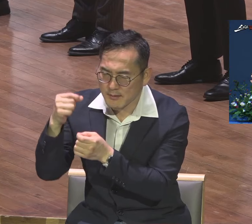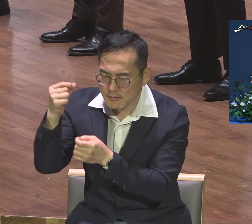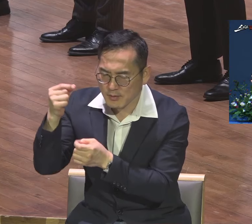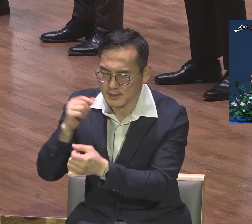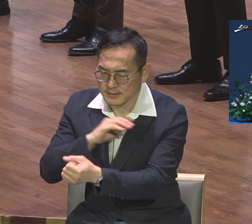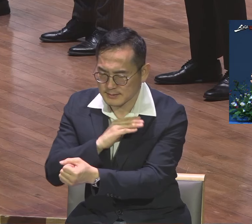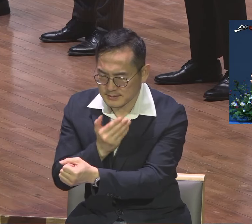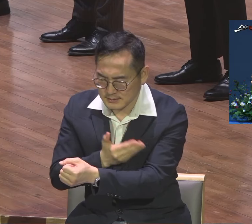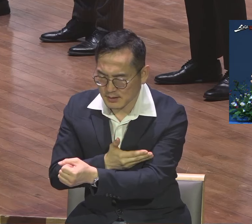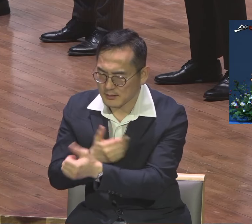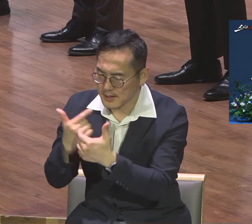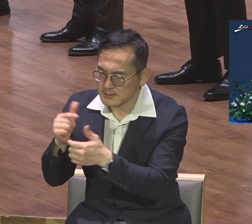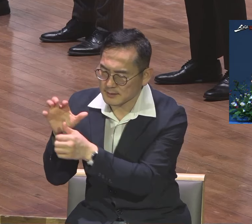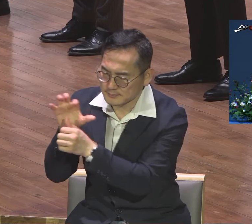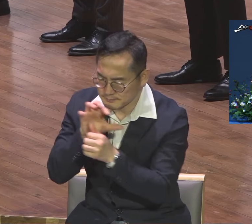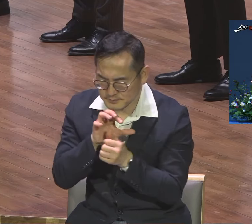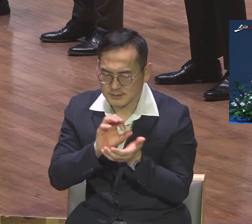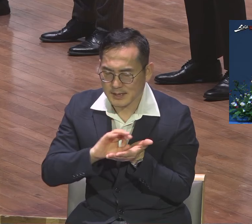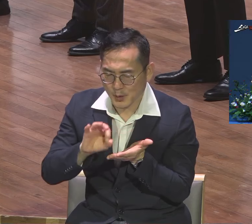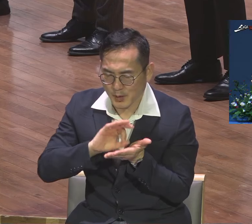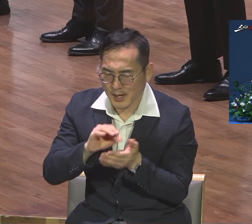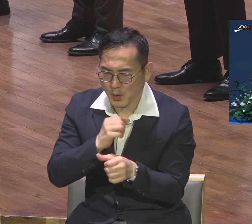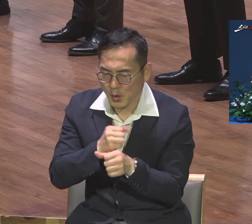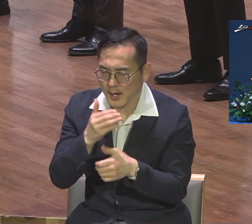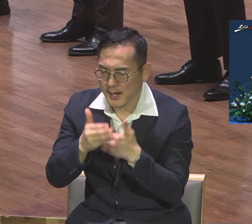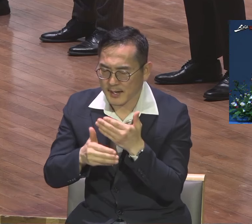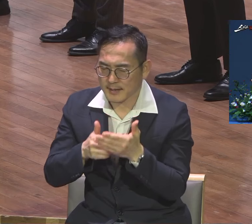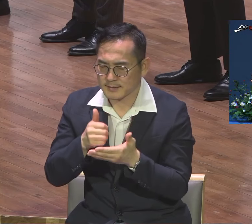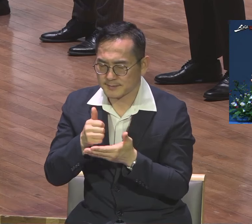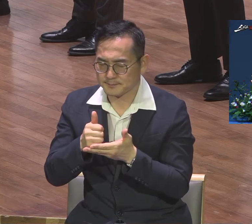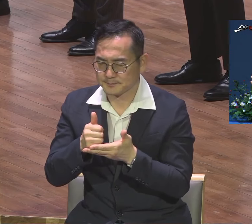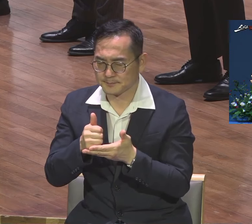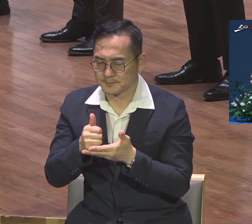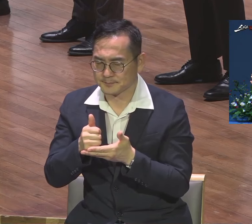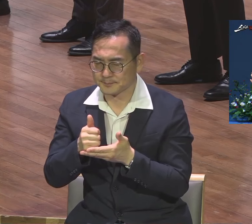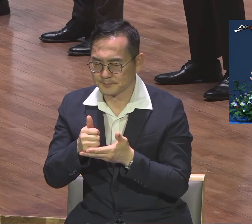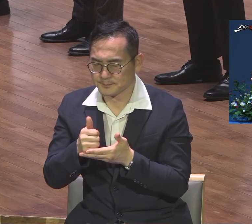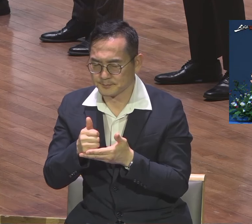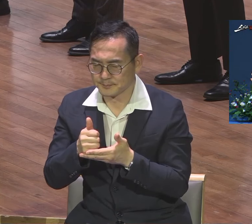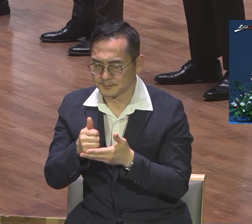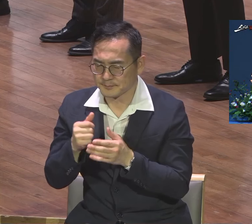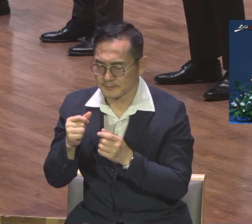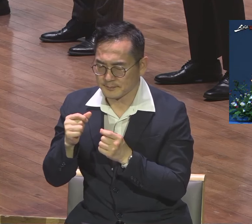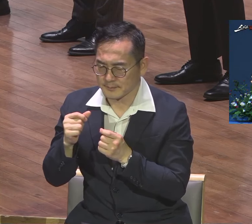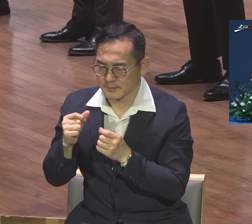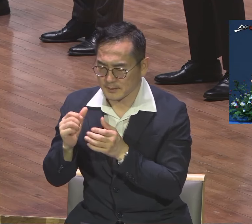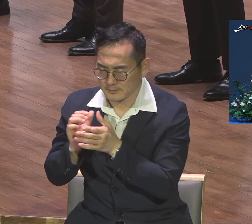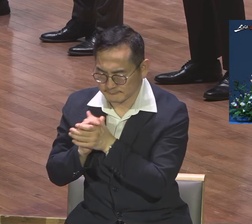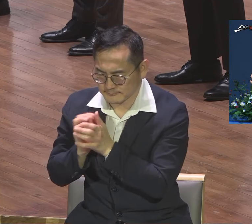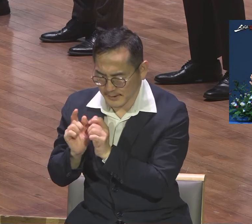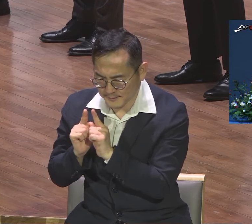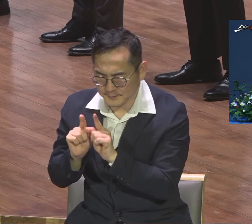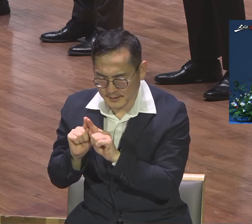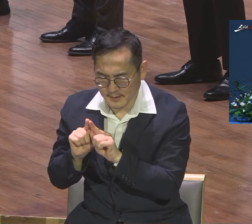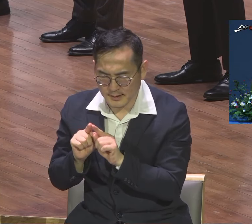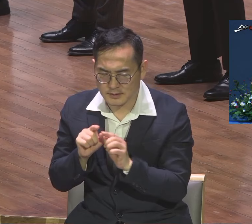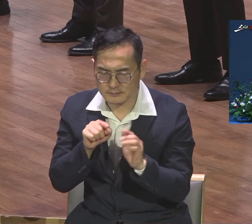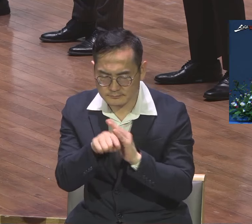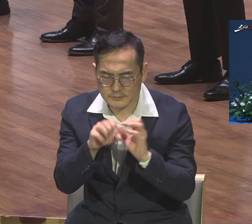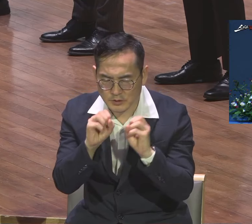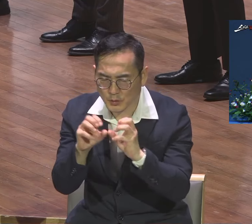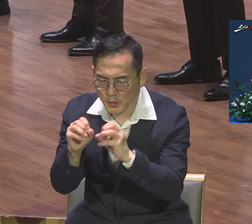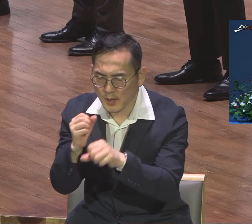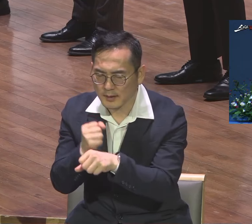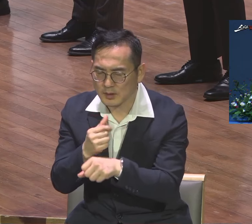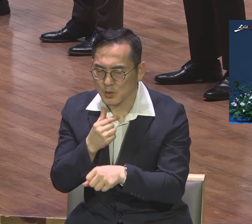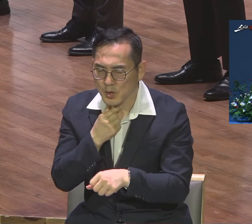기도로 날마다 사용하여 하나님만 두려워하고 의지하며 현장엔 당당한 예수 그리스도의 증인으로 서기를 소원하는 금요일에